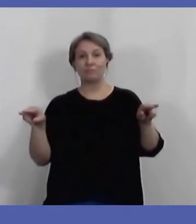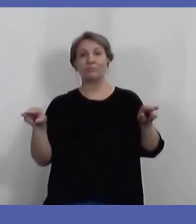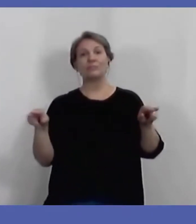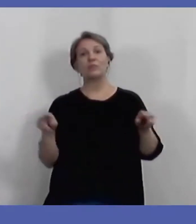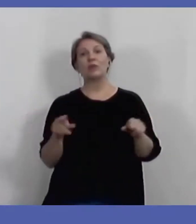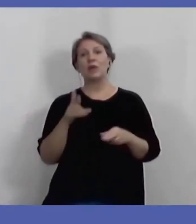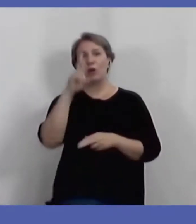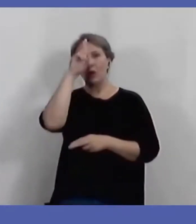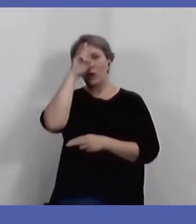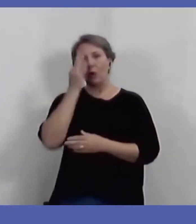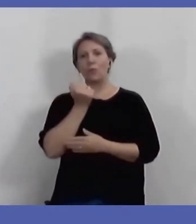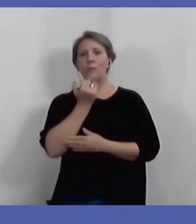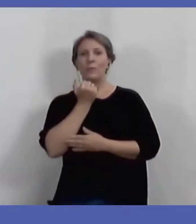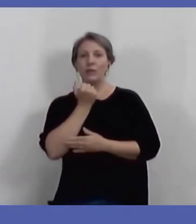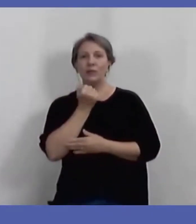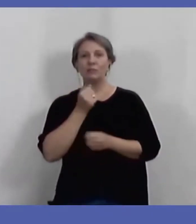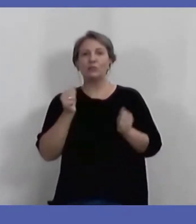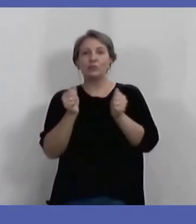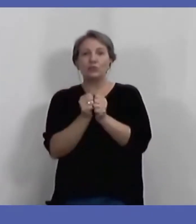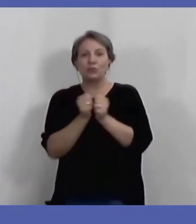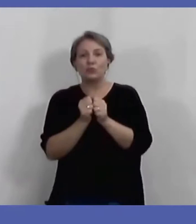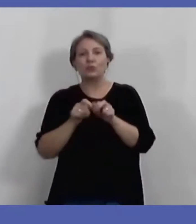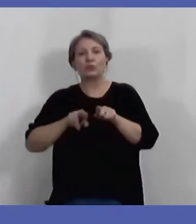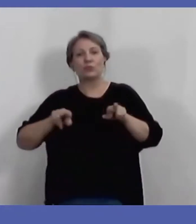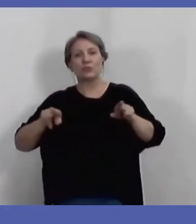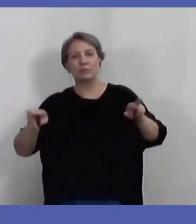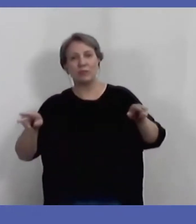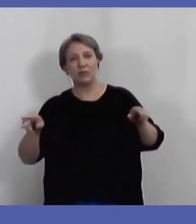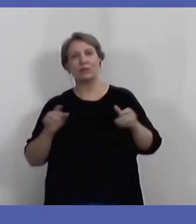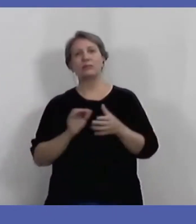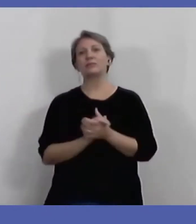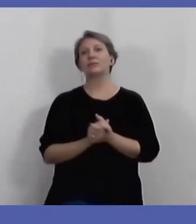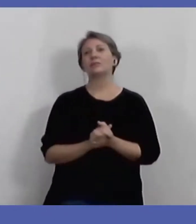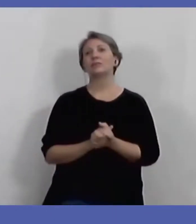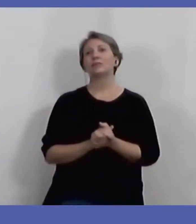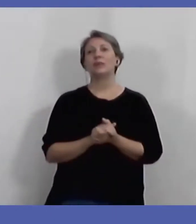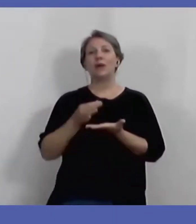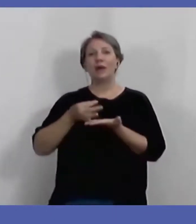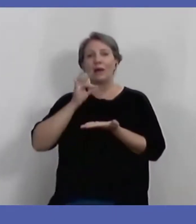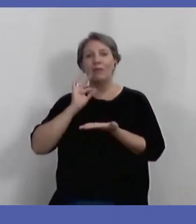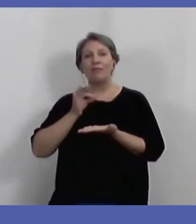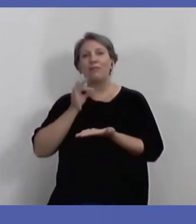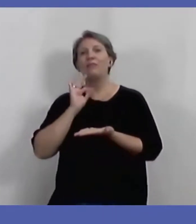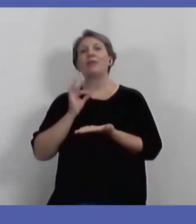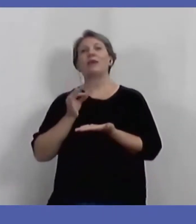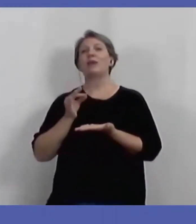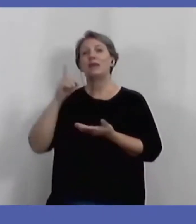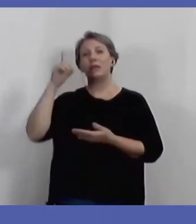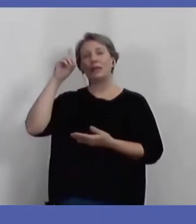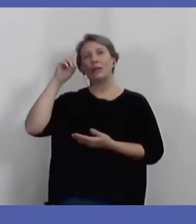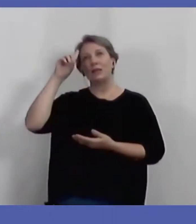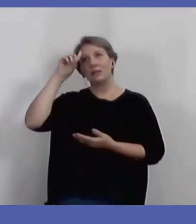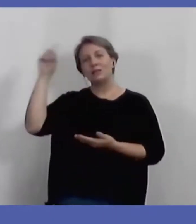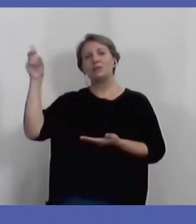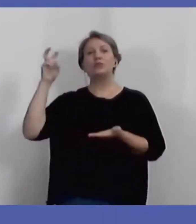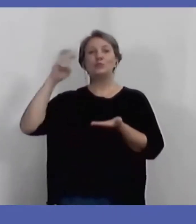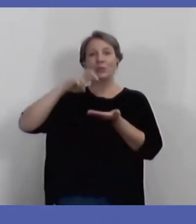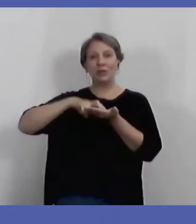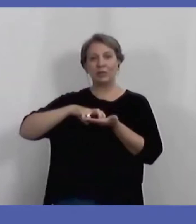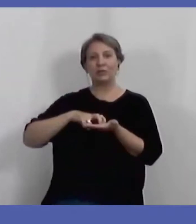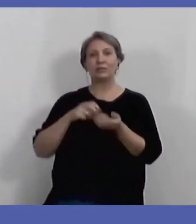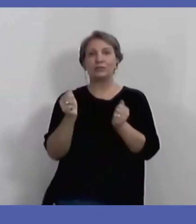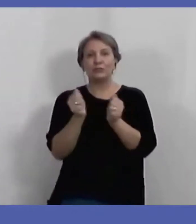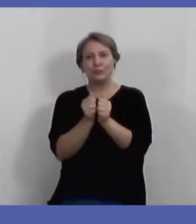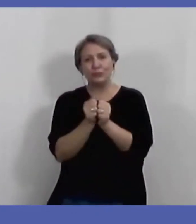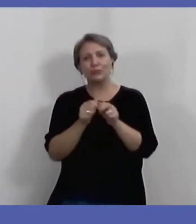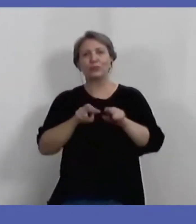os irmãos, que mais? Café da manhã com os irmãos, aleluia, um ambiente